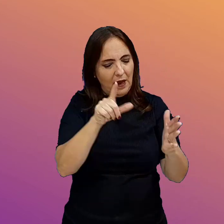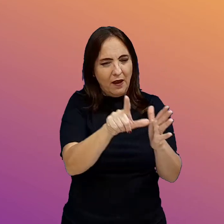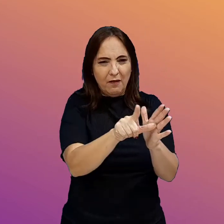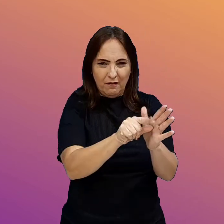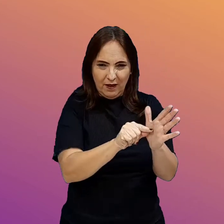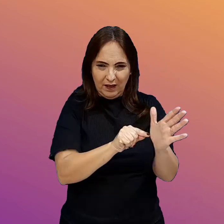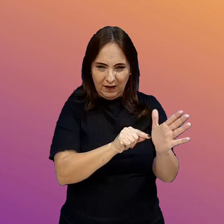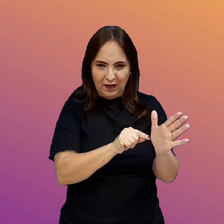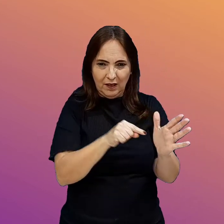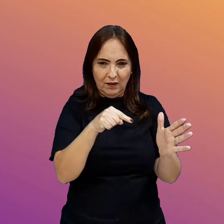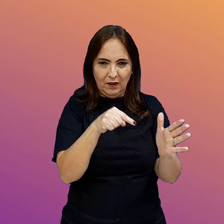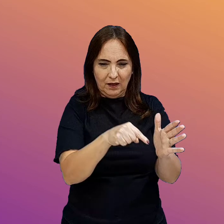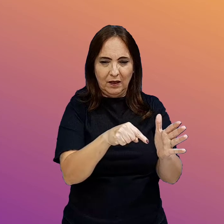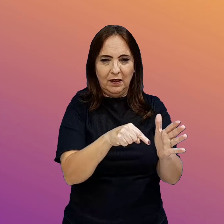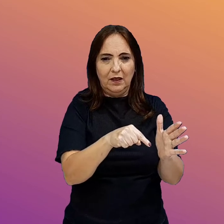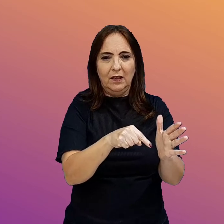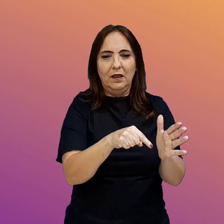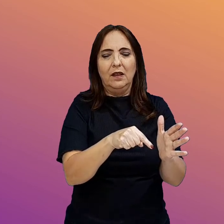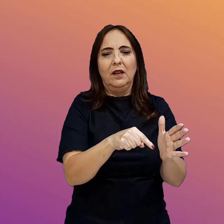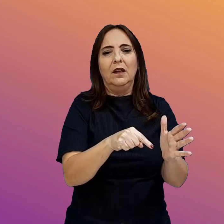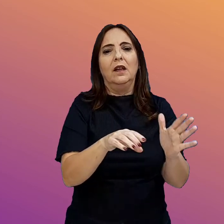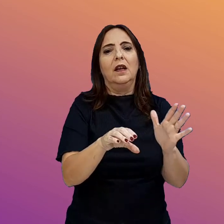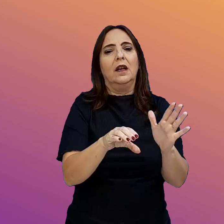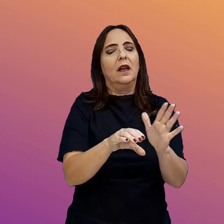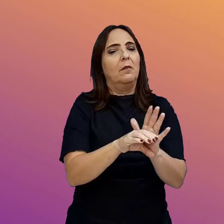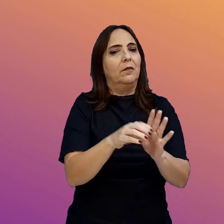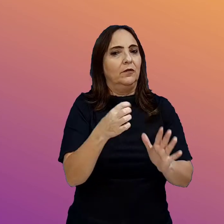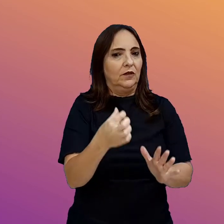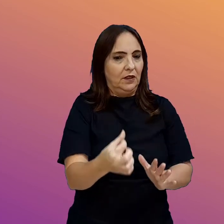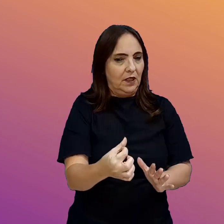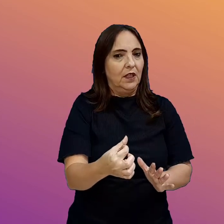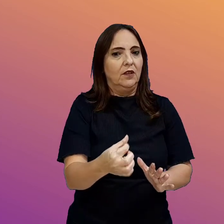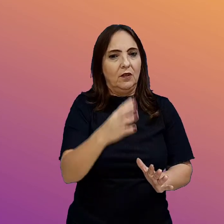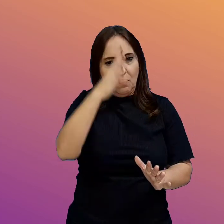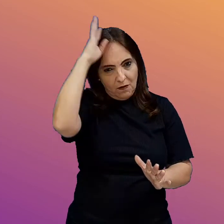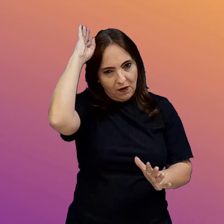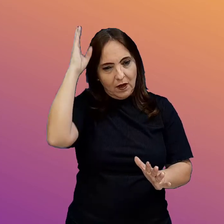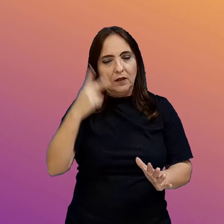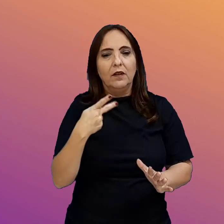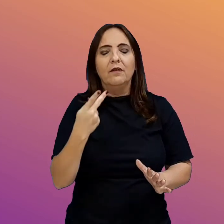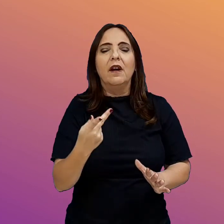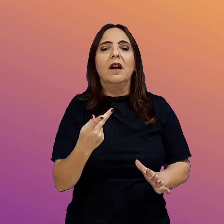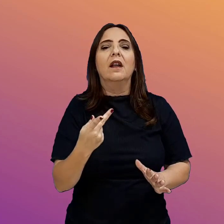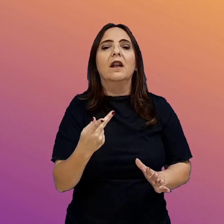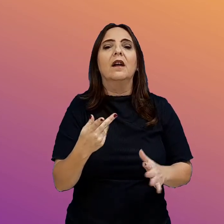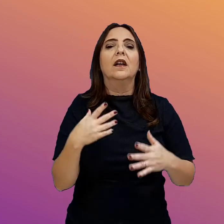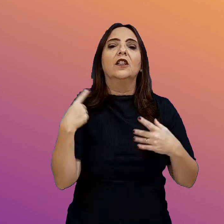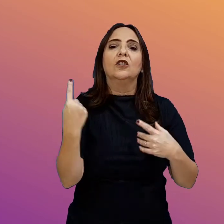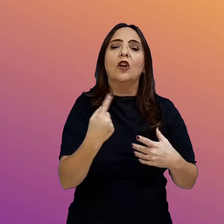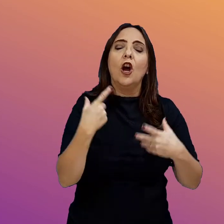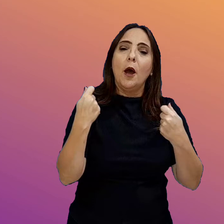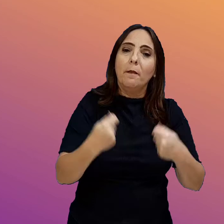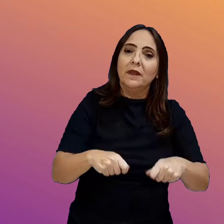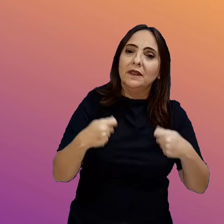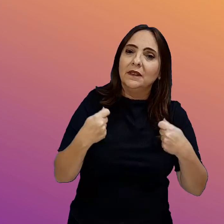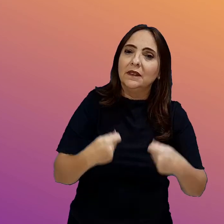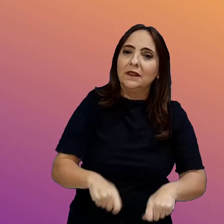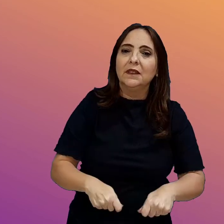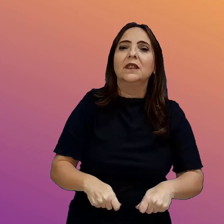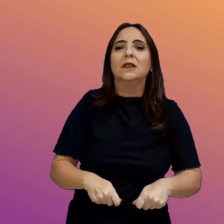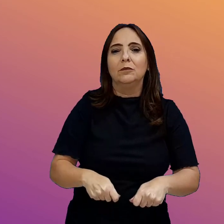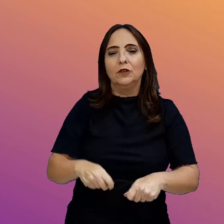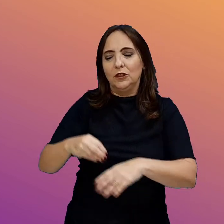de Deuteronômio 6, capítulo 6, e várias vezes a gente escuta falando aquele trecho que fala que nós devemos inculcar a palavra de